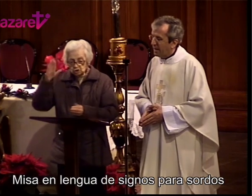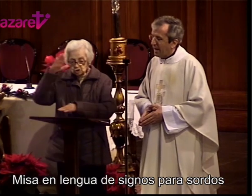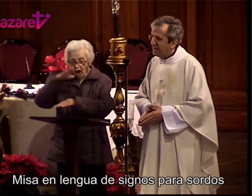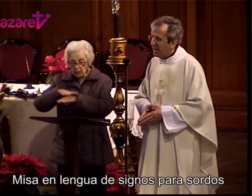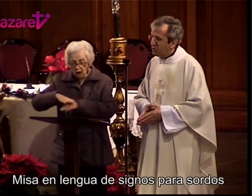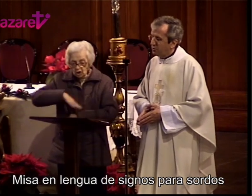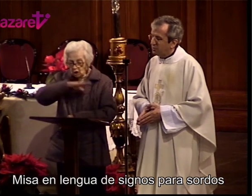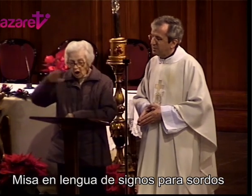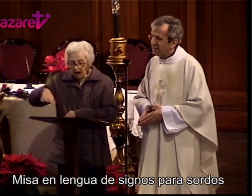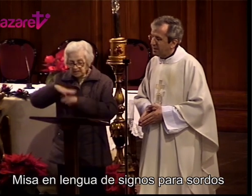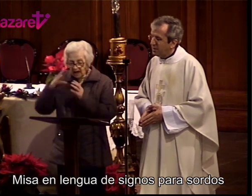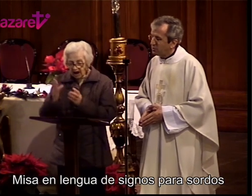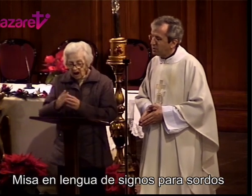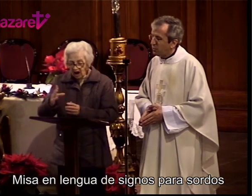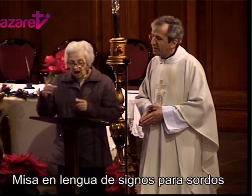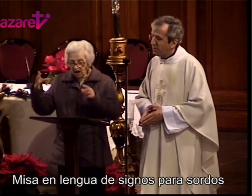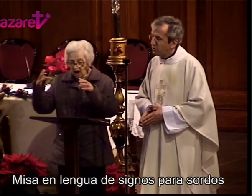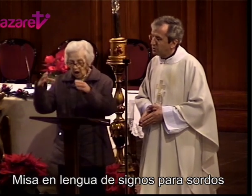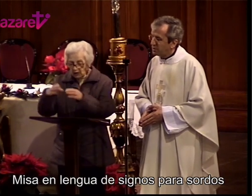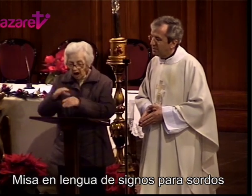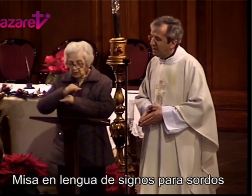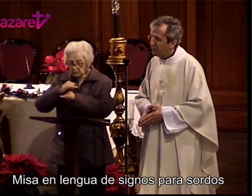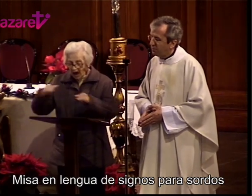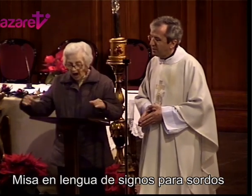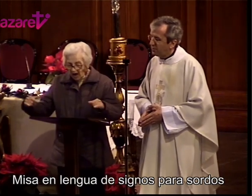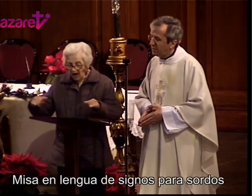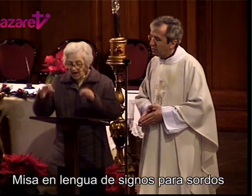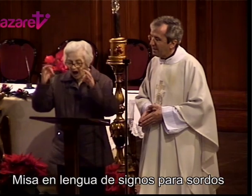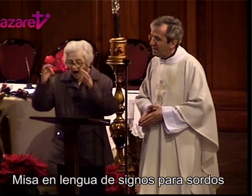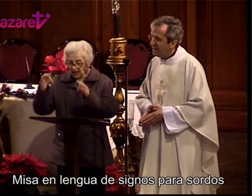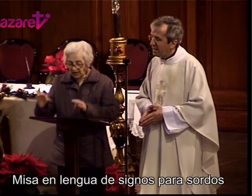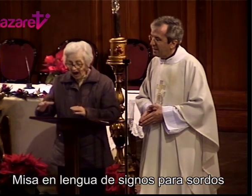En el año 752 de la fundación de Roma,